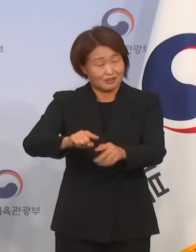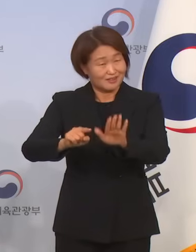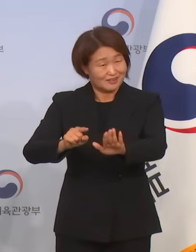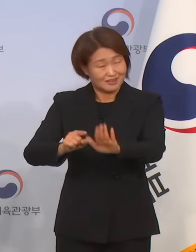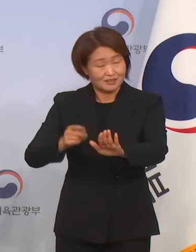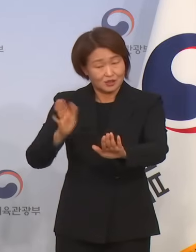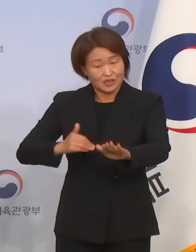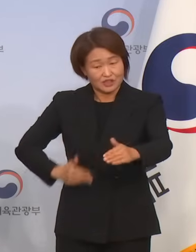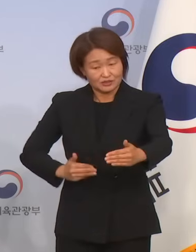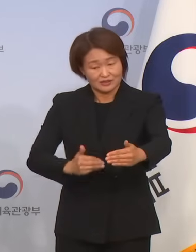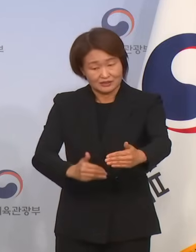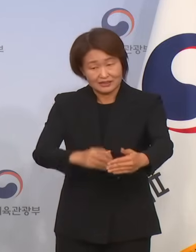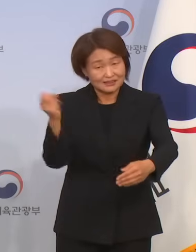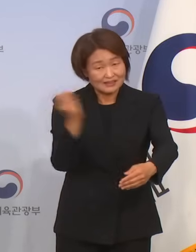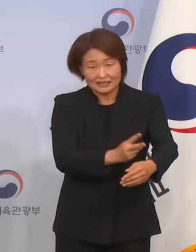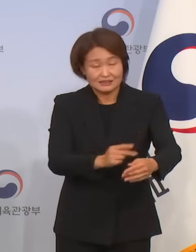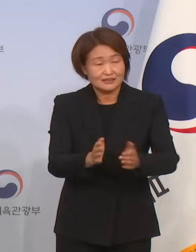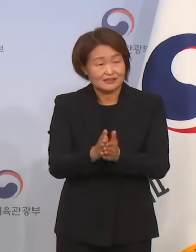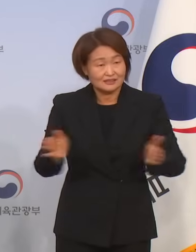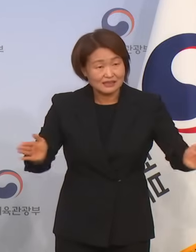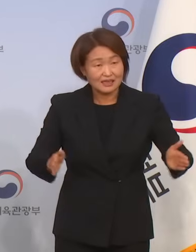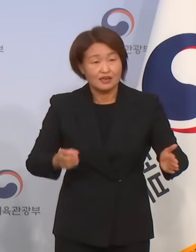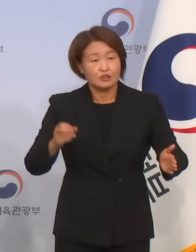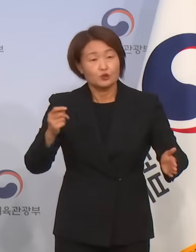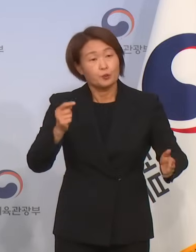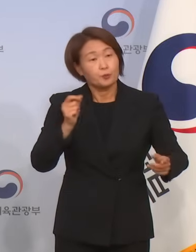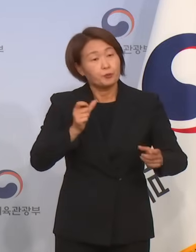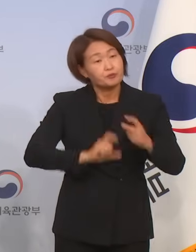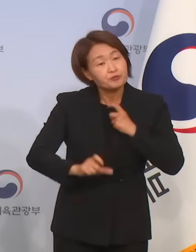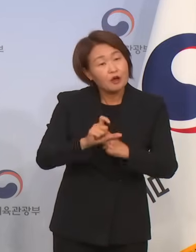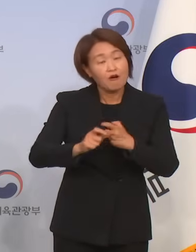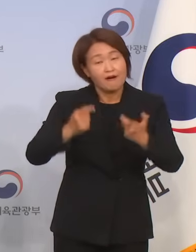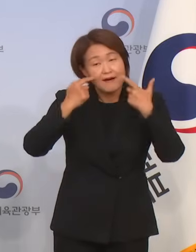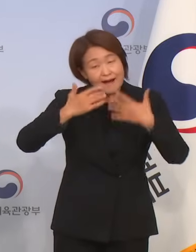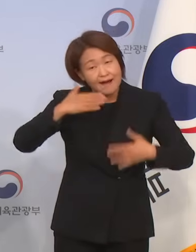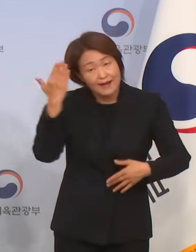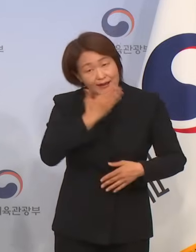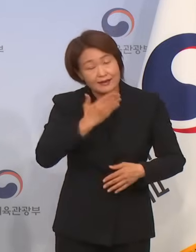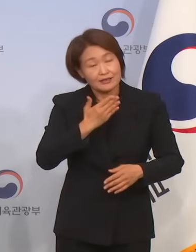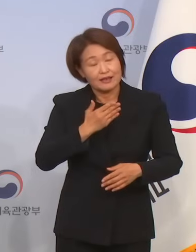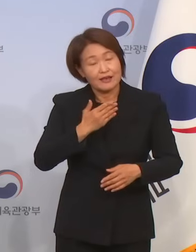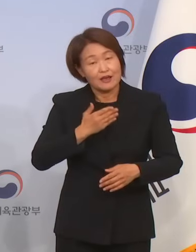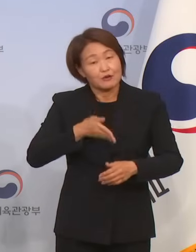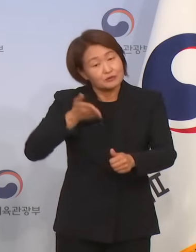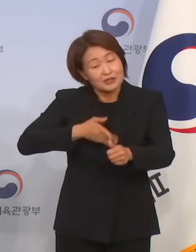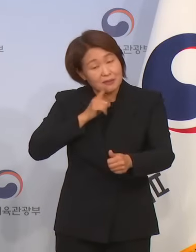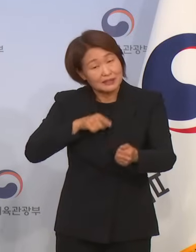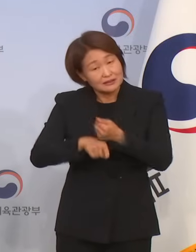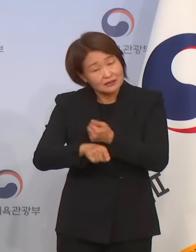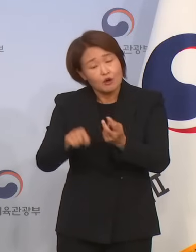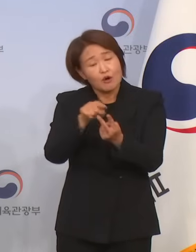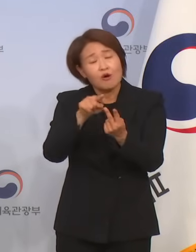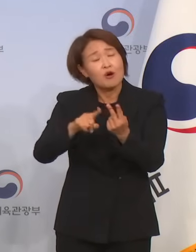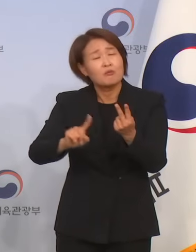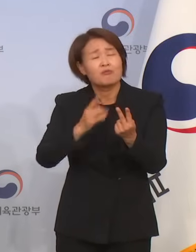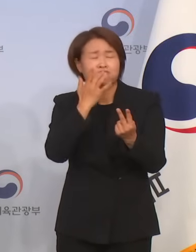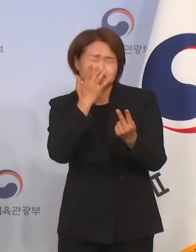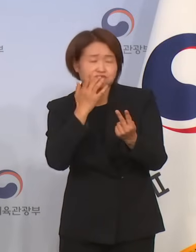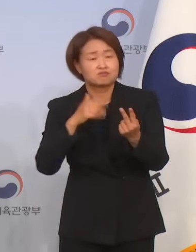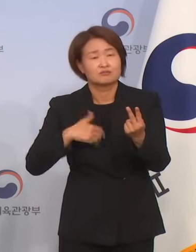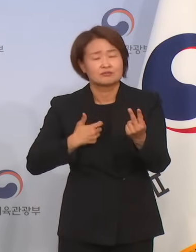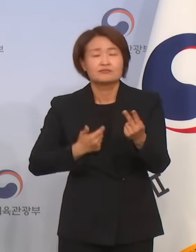되더라도 그 절차를 다시 한번 밟아서 예, 그 부분들을 좀 더 클리어하게 좀 해달라 그런 뜻인지 예, 좀 설명 부탁드리겠습니다.